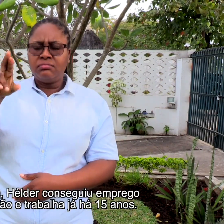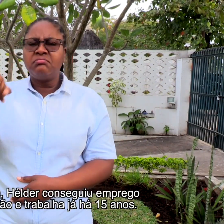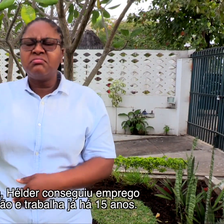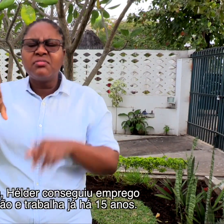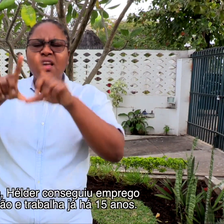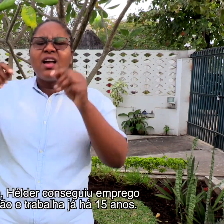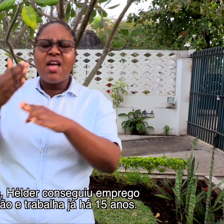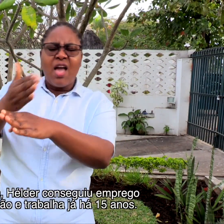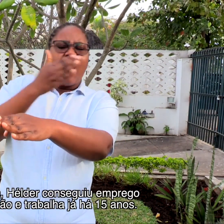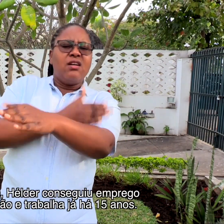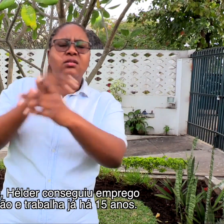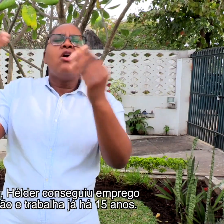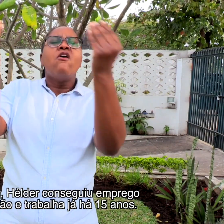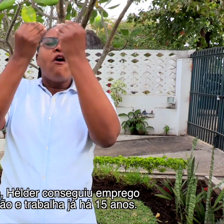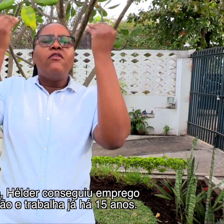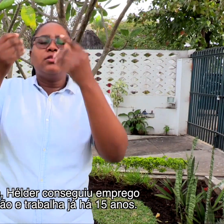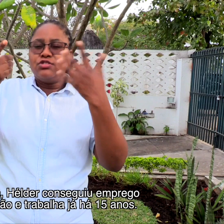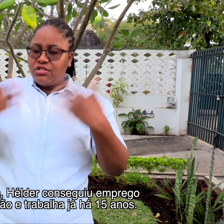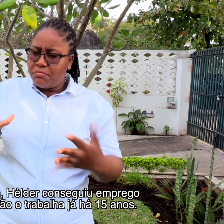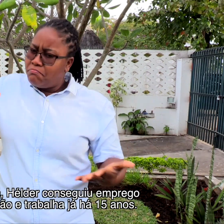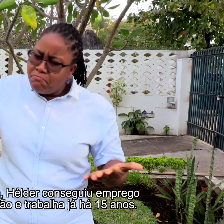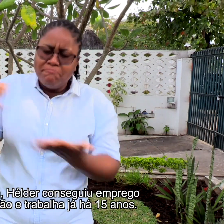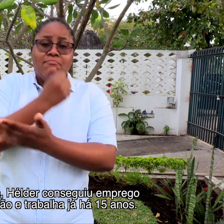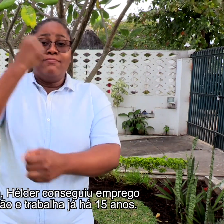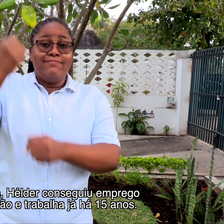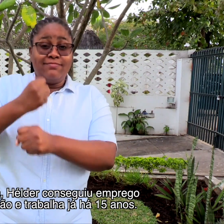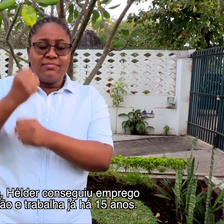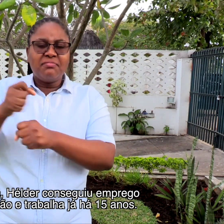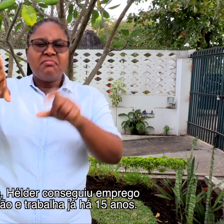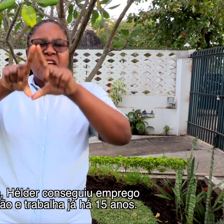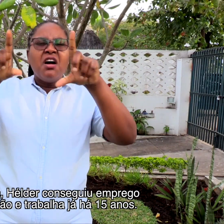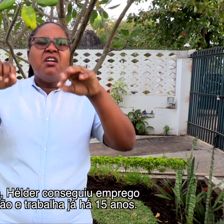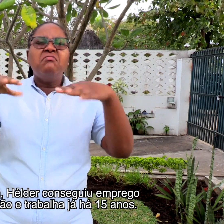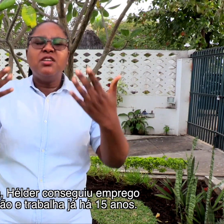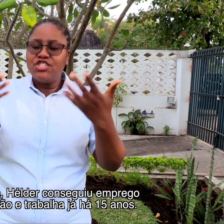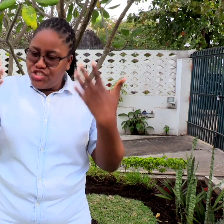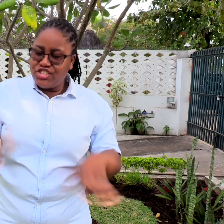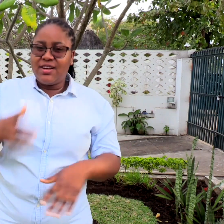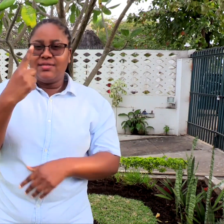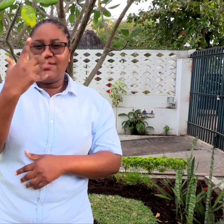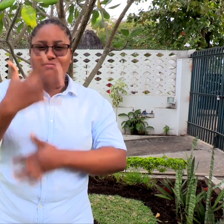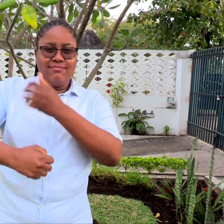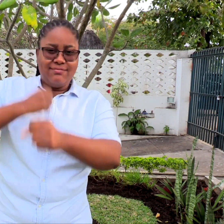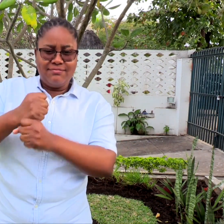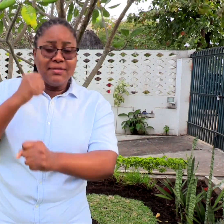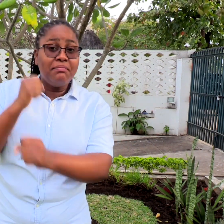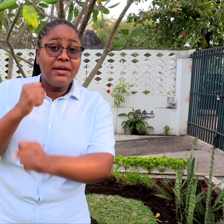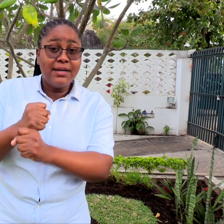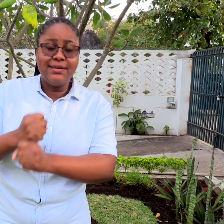Depois de algum tempo, Elder conseguiu emprego na sua área de formação e trabalha já há 15 anos.